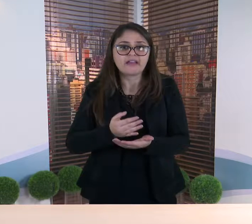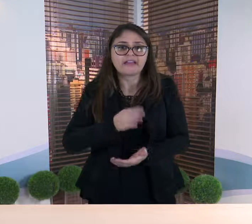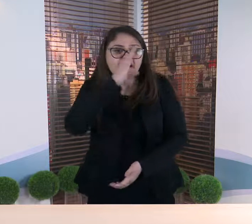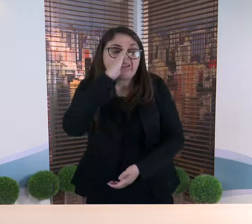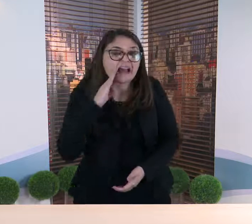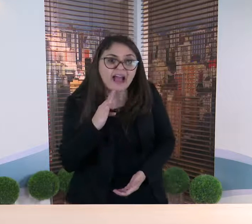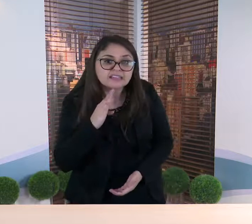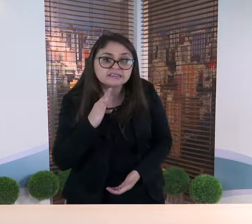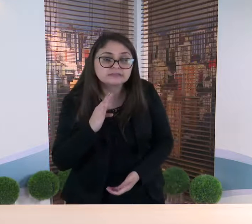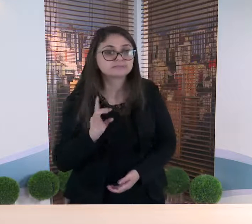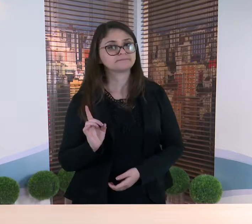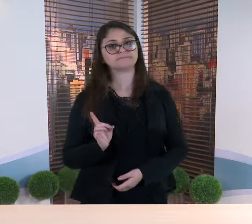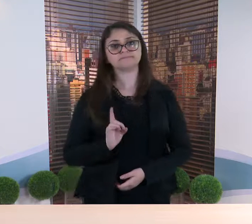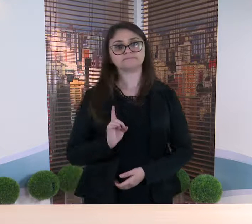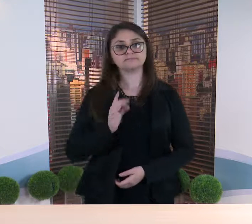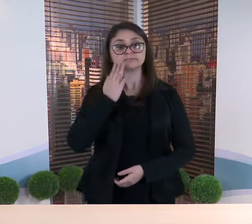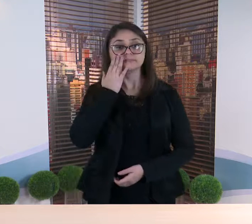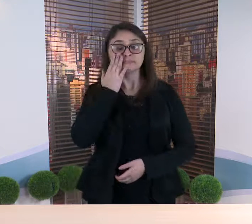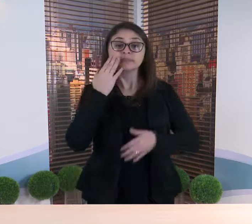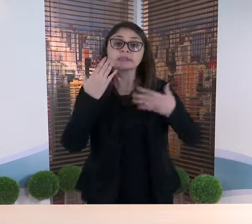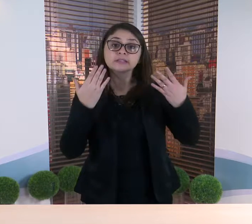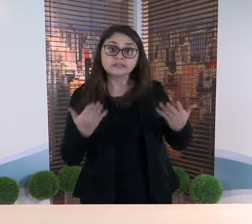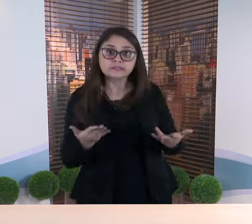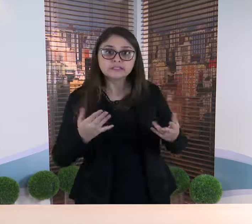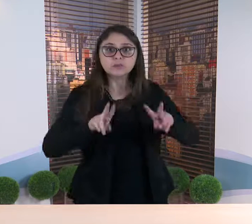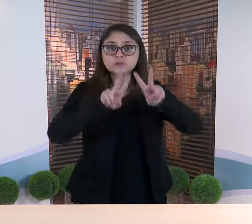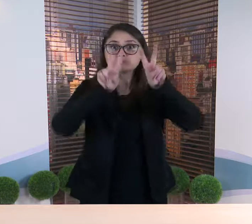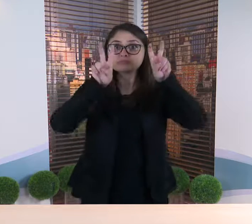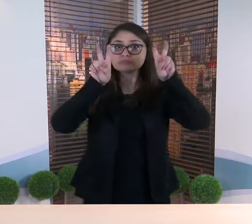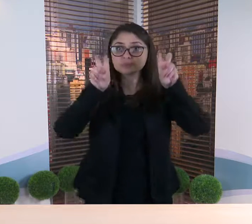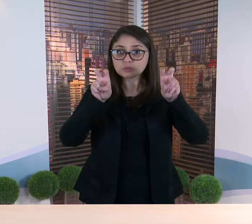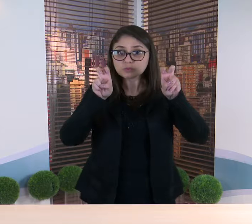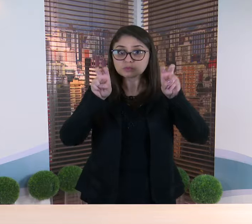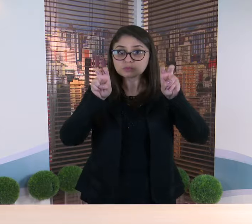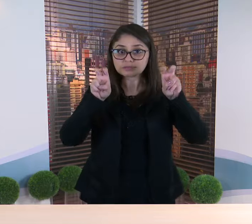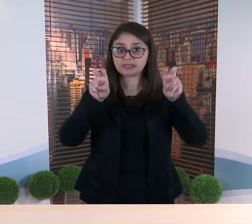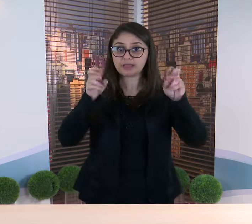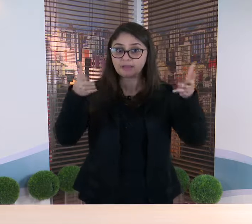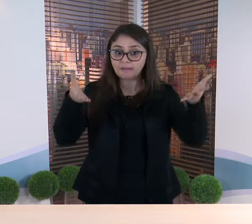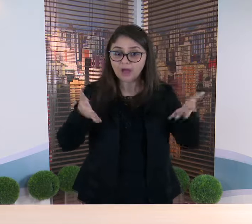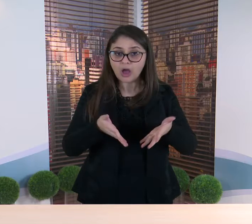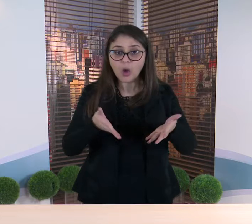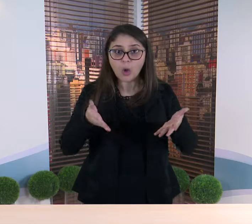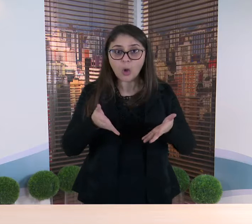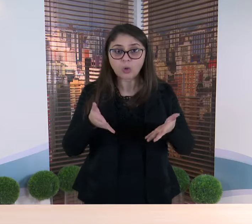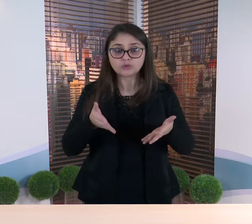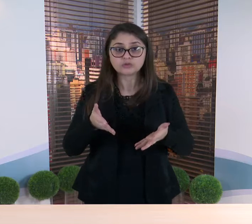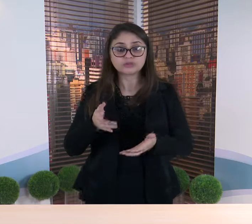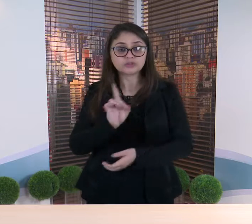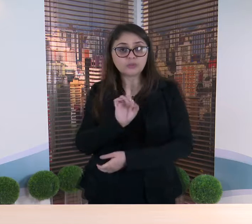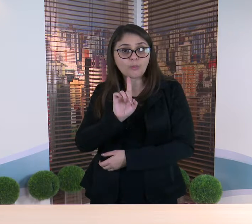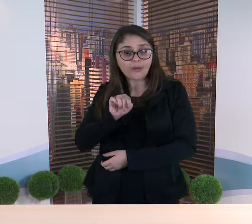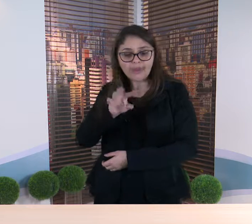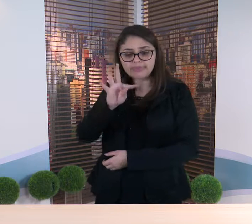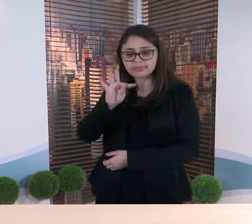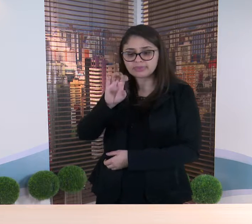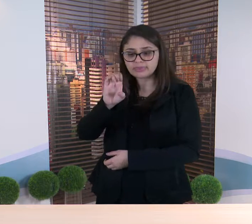gratuita? Assim, o tema dessa narrativa ainda não é a teodiceia, ou seja,